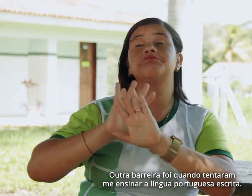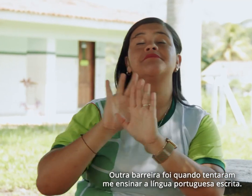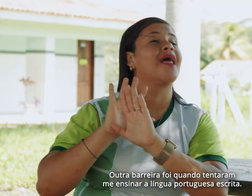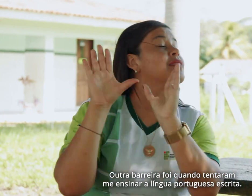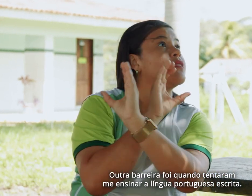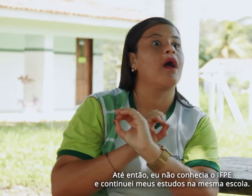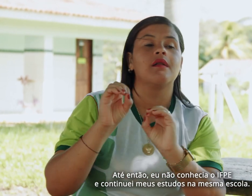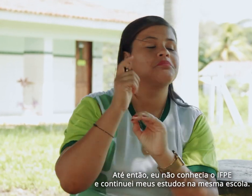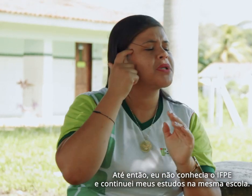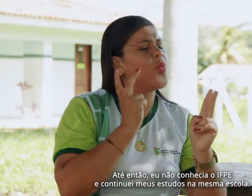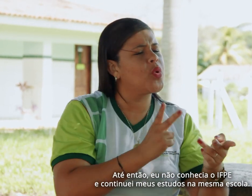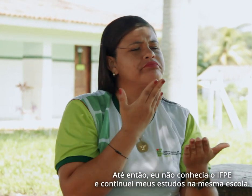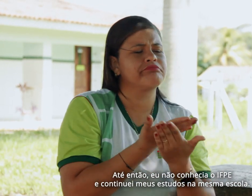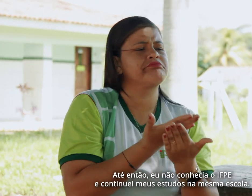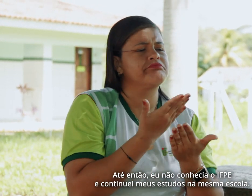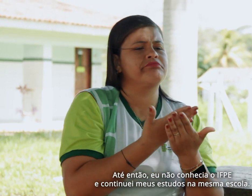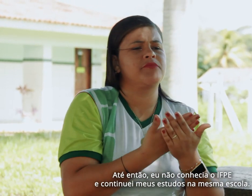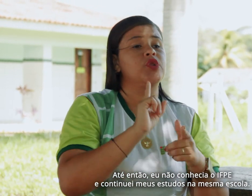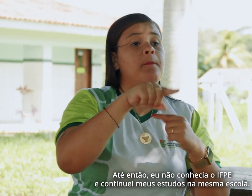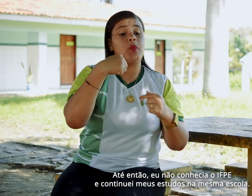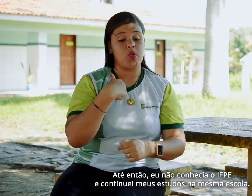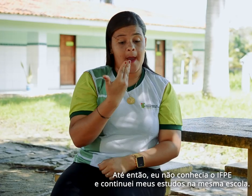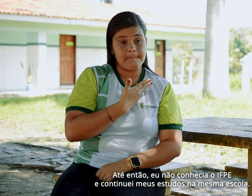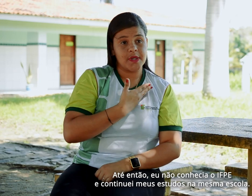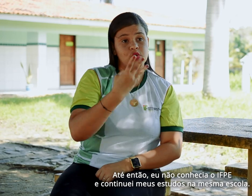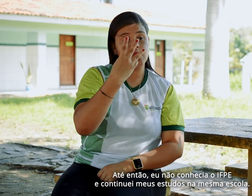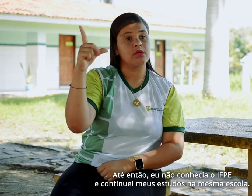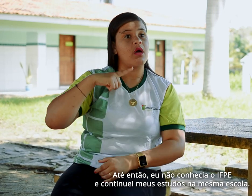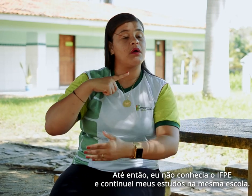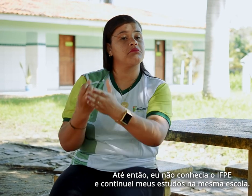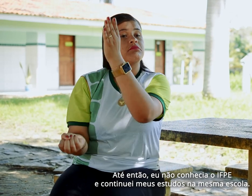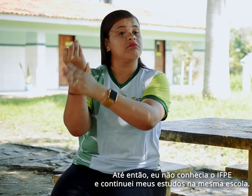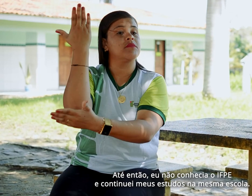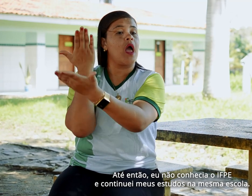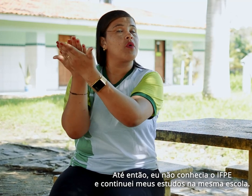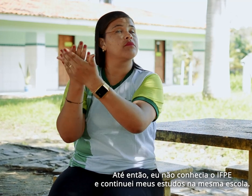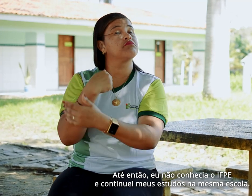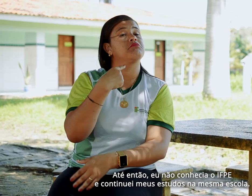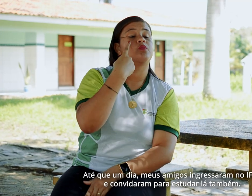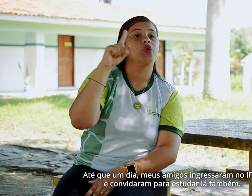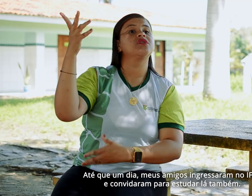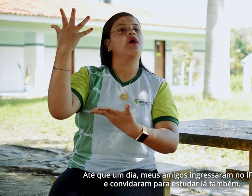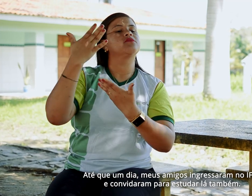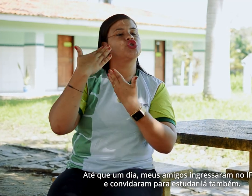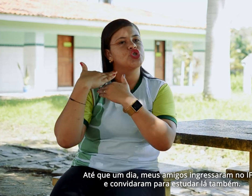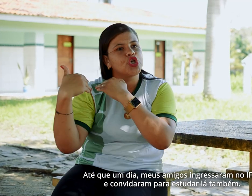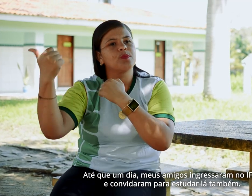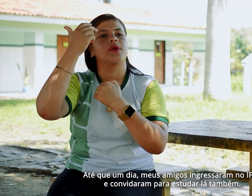escrita. Até então, eu não conhecia o IFPE e continuei meus estudos na mesma escola. Até que um dia, meus amigos